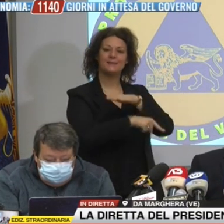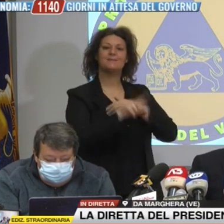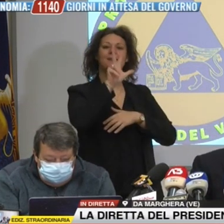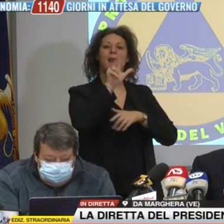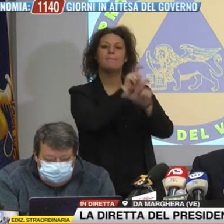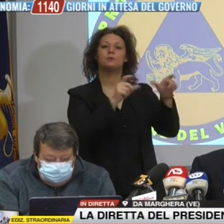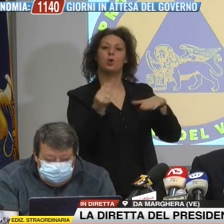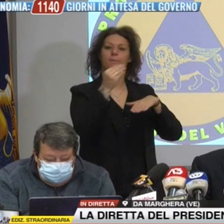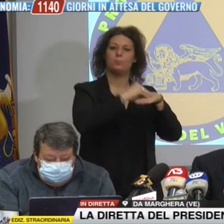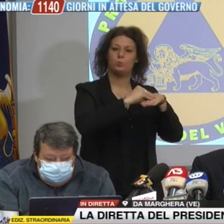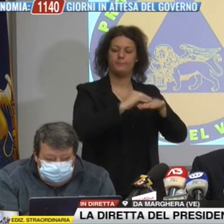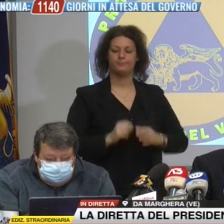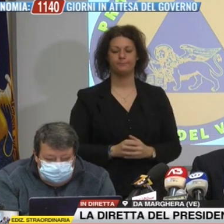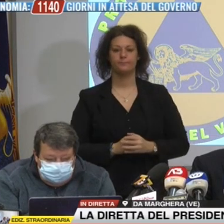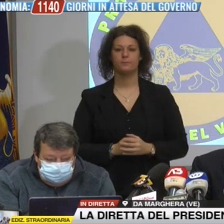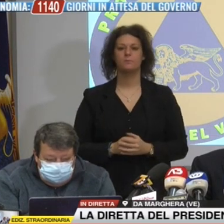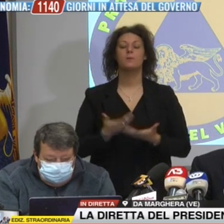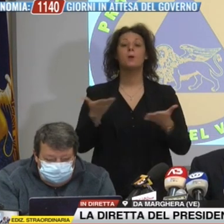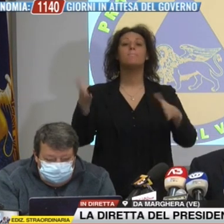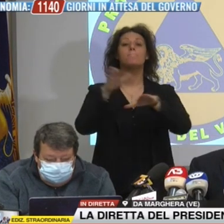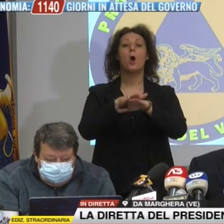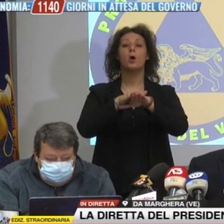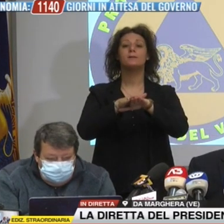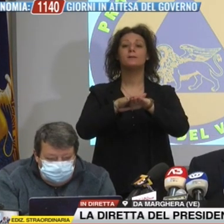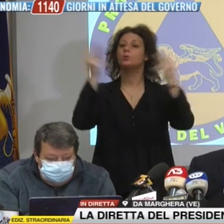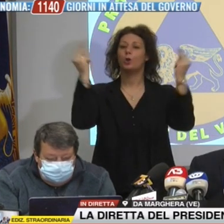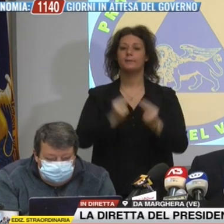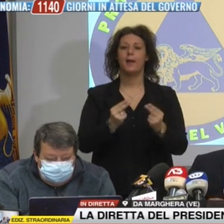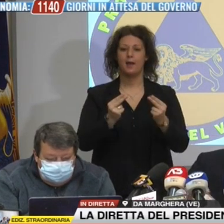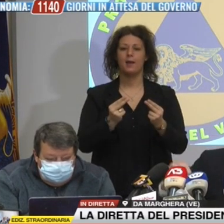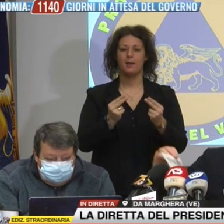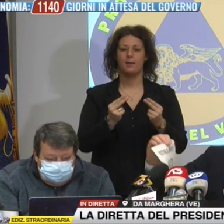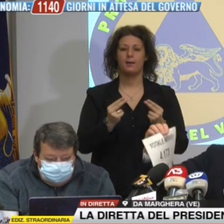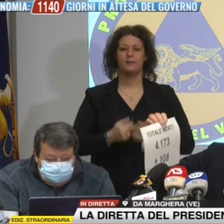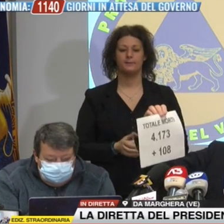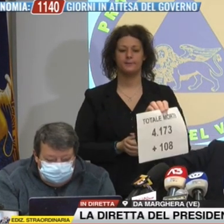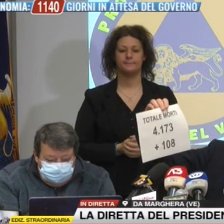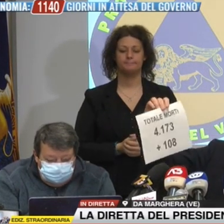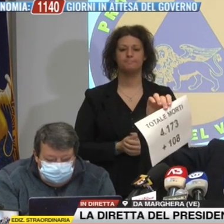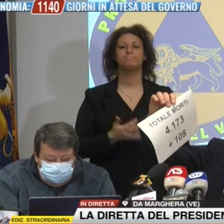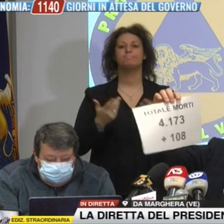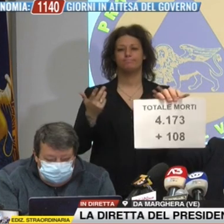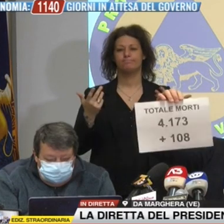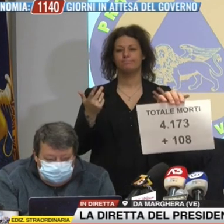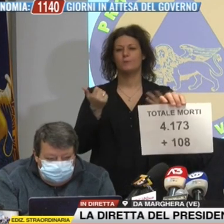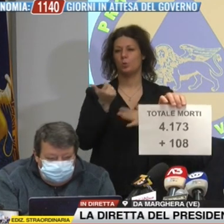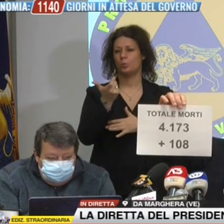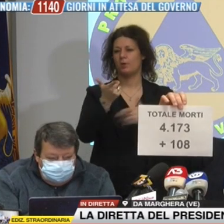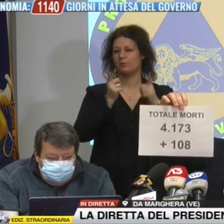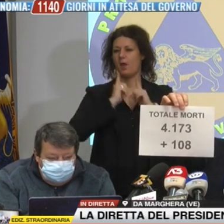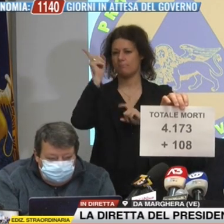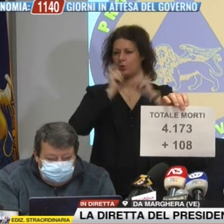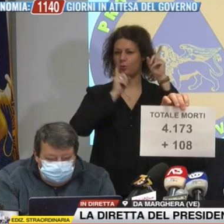Totale dei morti nelle ultime 24 ore, il dato è sicuramente importante e